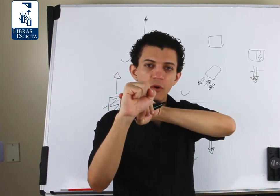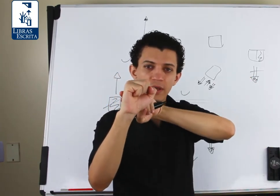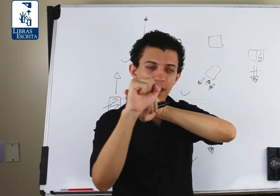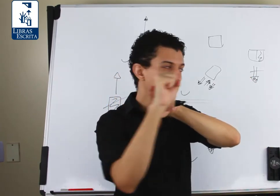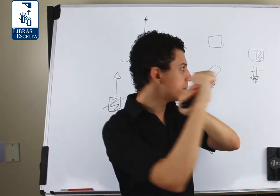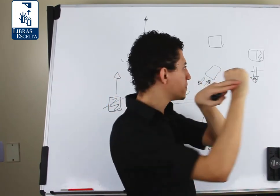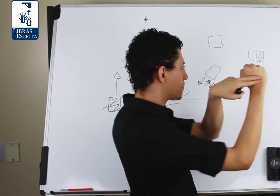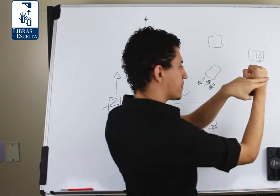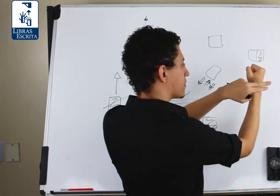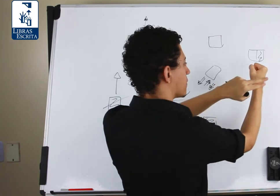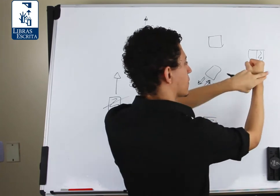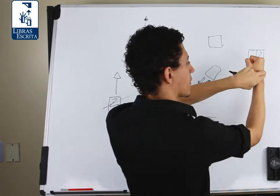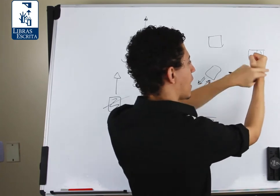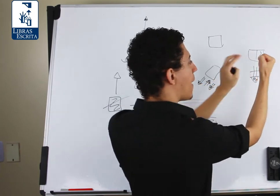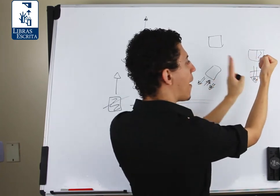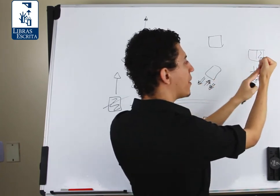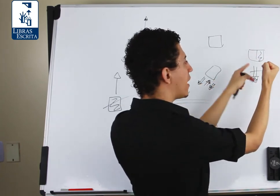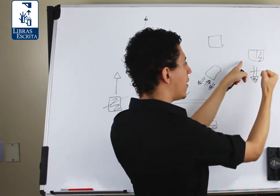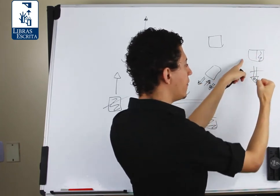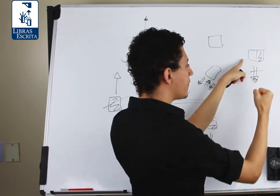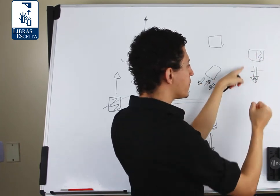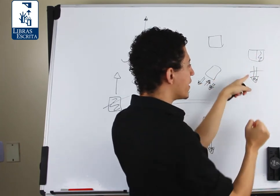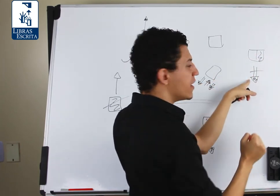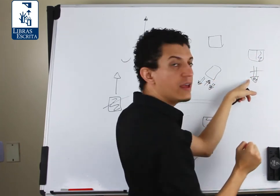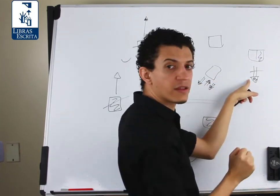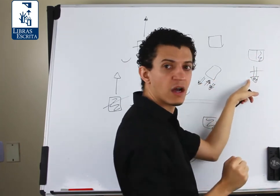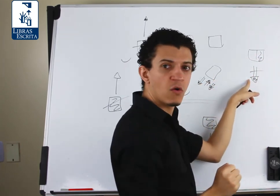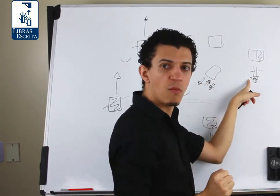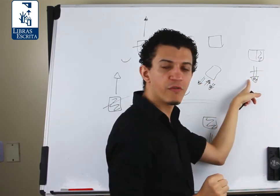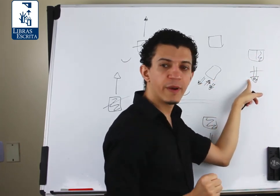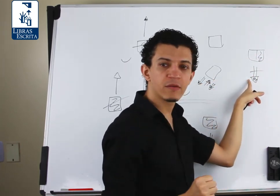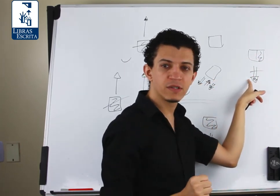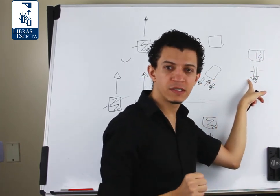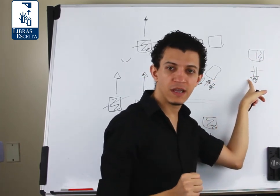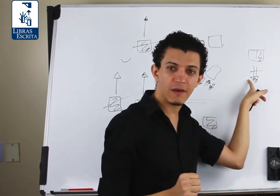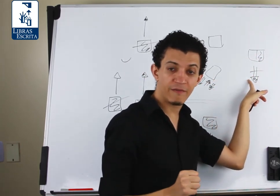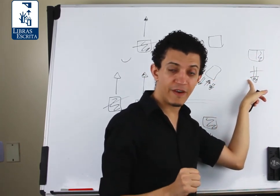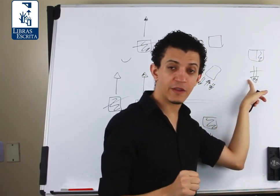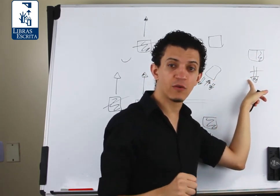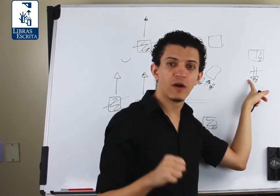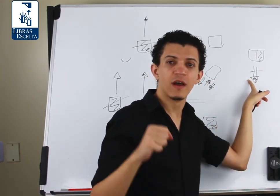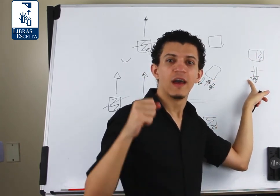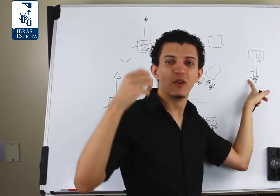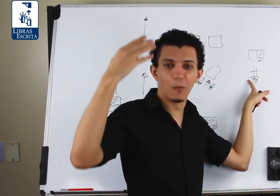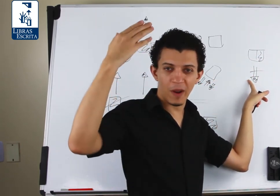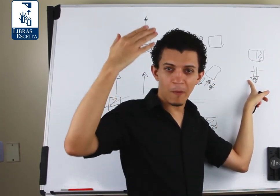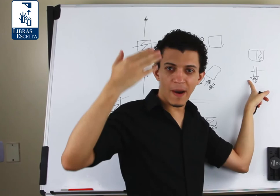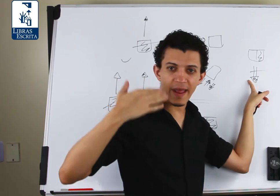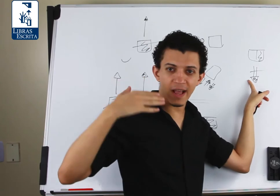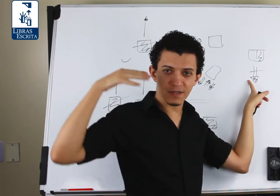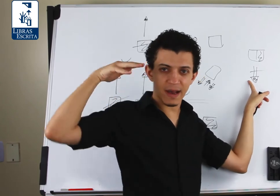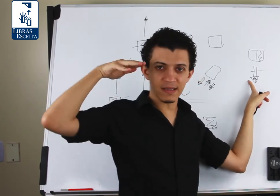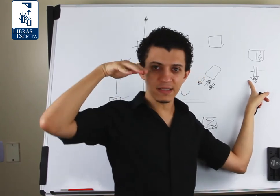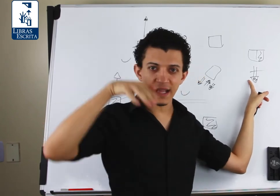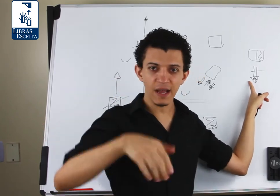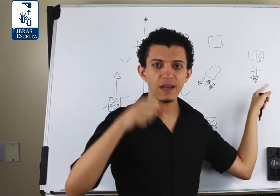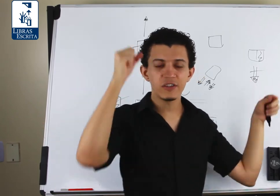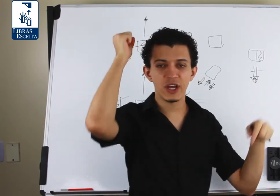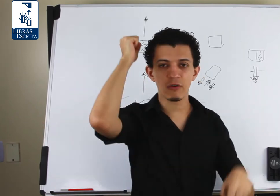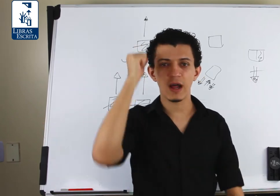mão aqui, a palma da mão e então o movimento feito no plano parede, mas na diagonal.